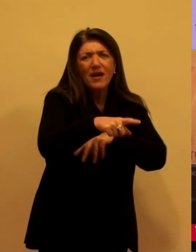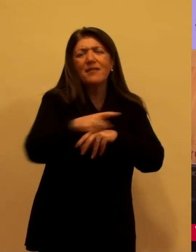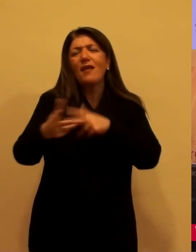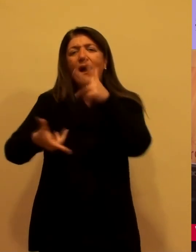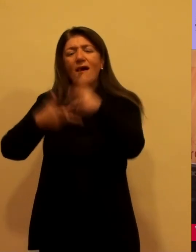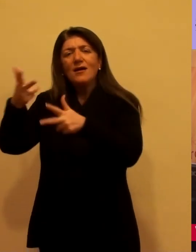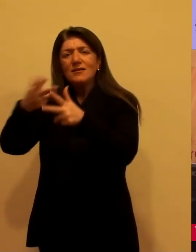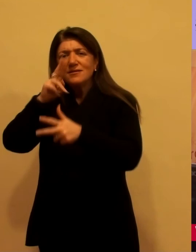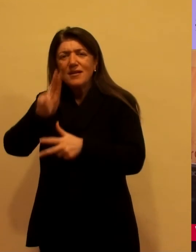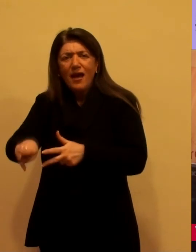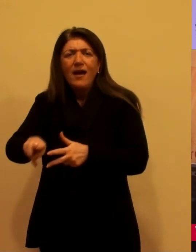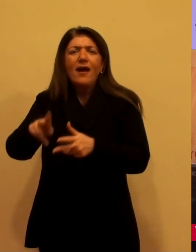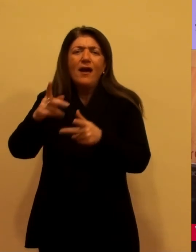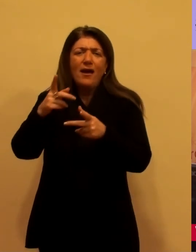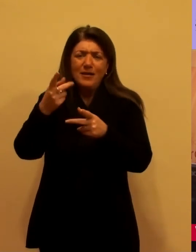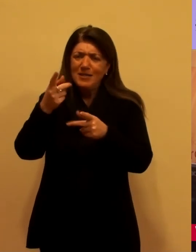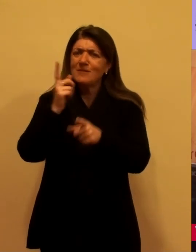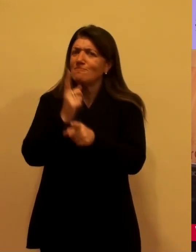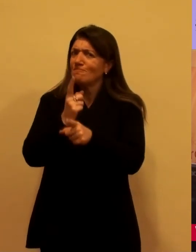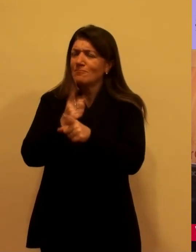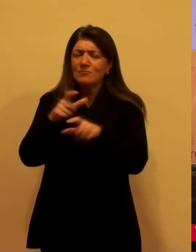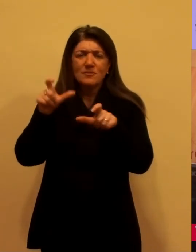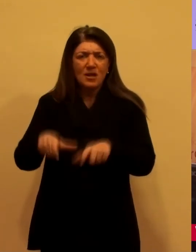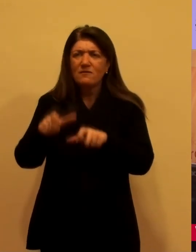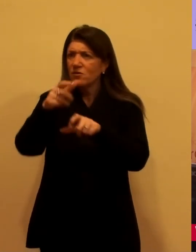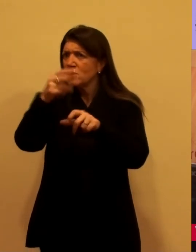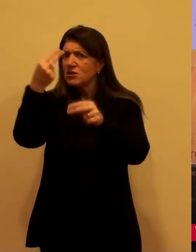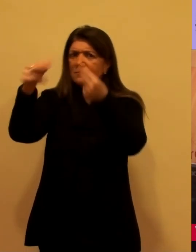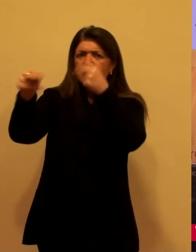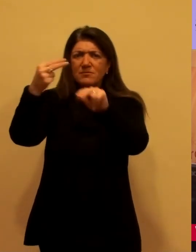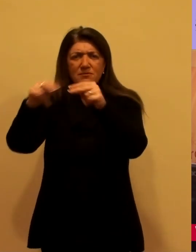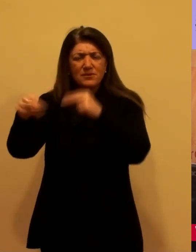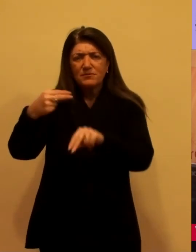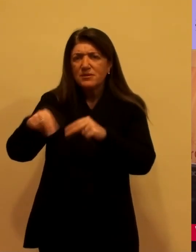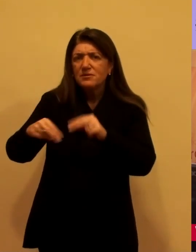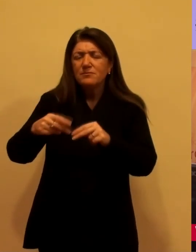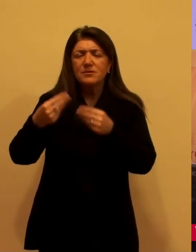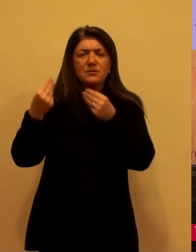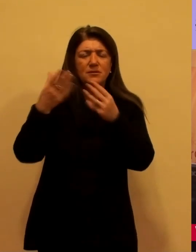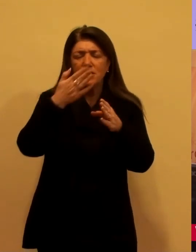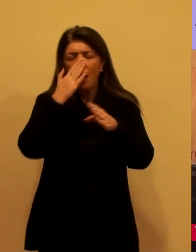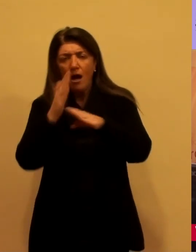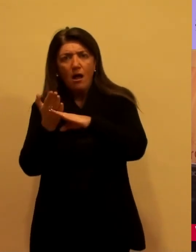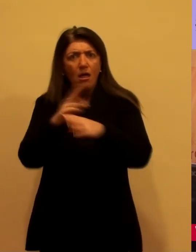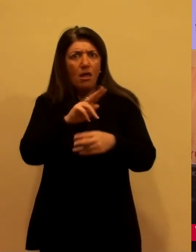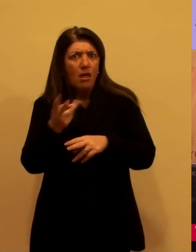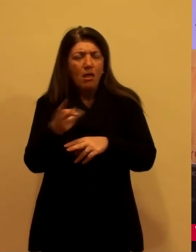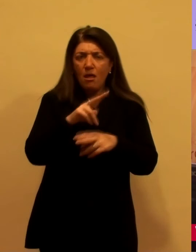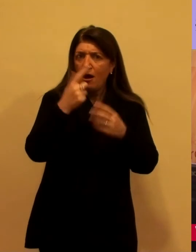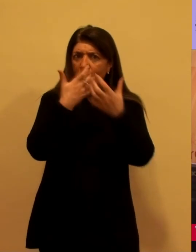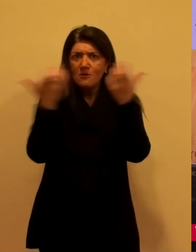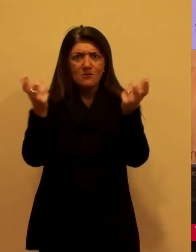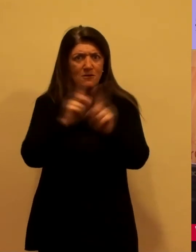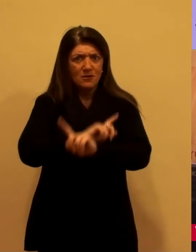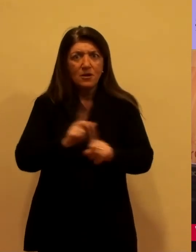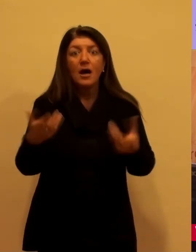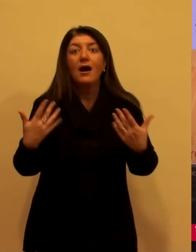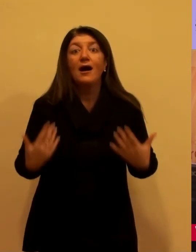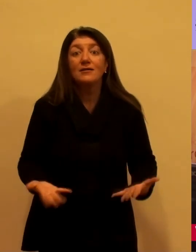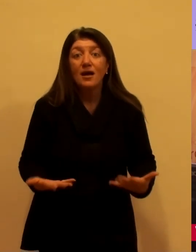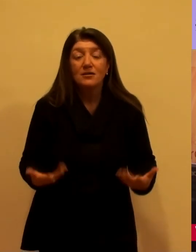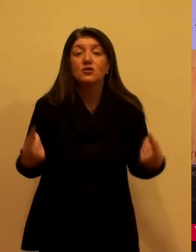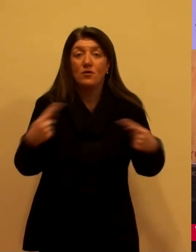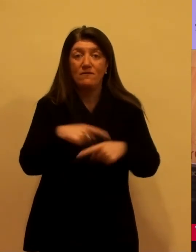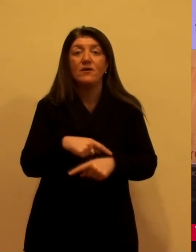era assolutamente da perfezionare, perché creava delle ambiguità, e così facendo invece adesso abbiamo